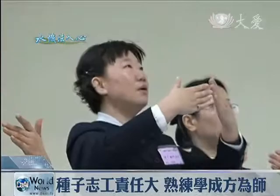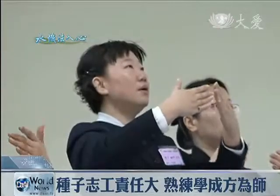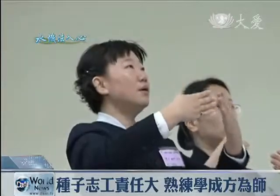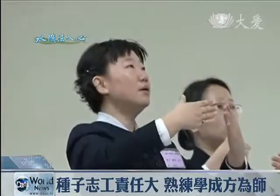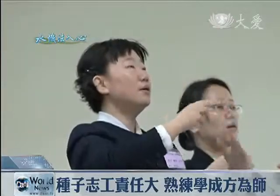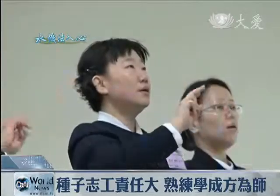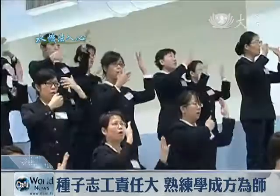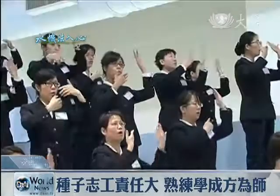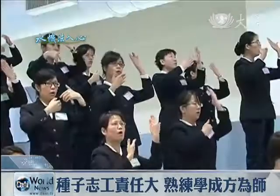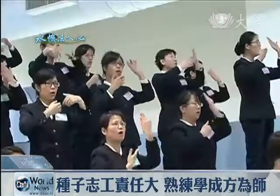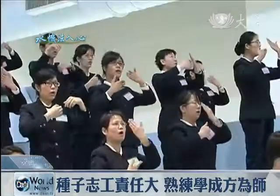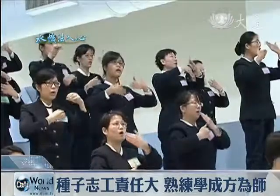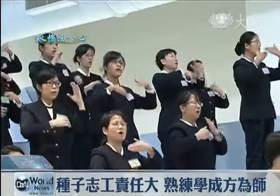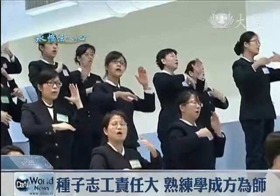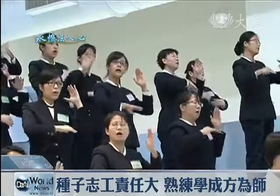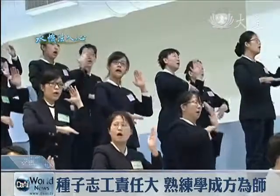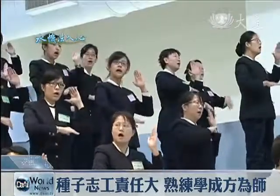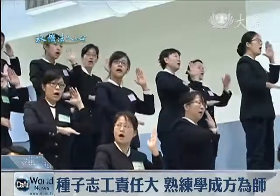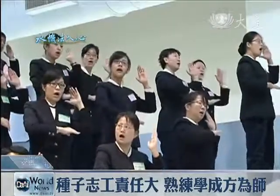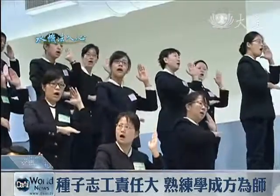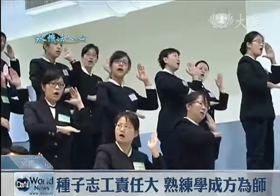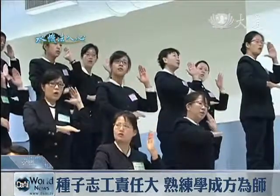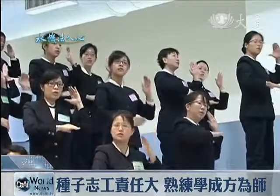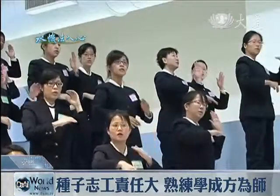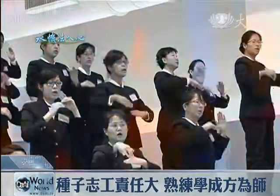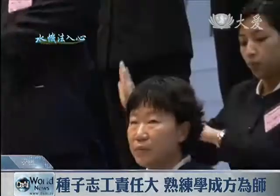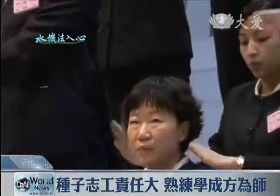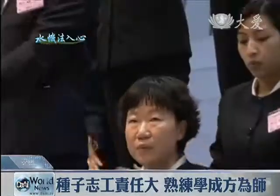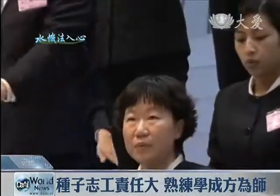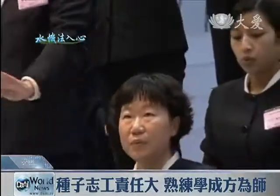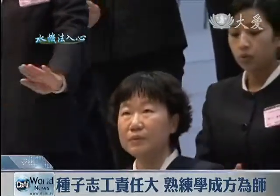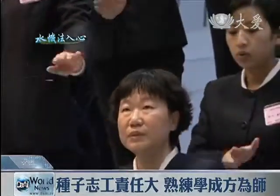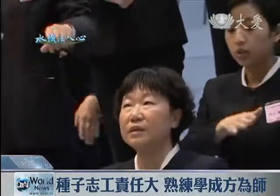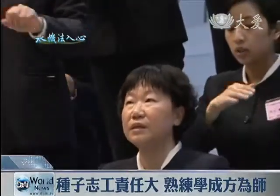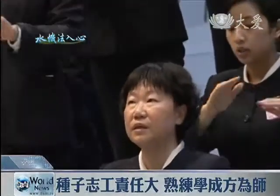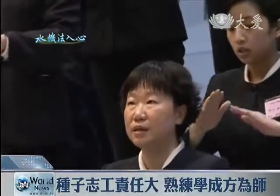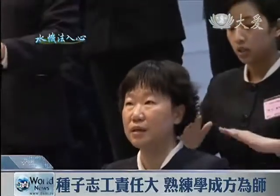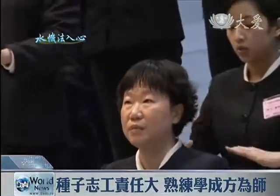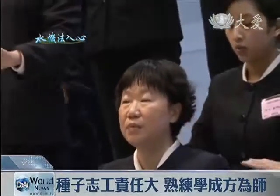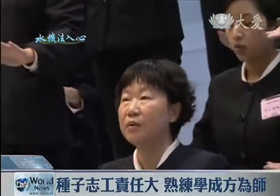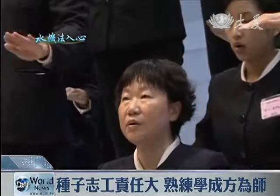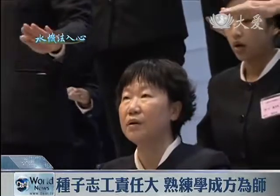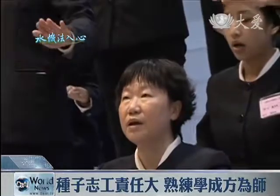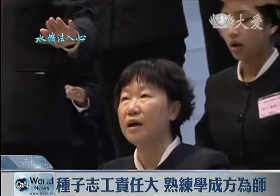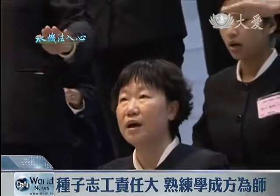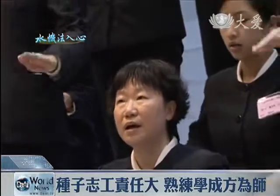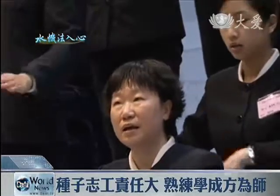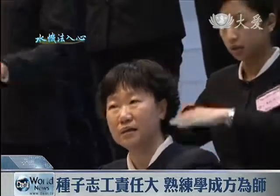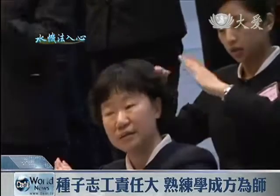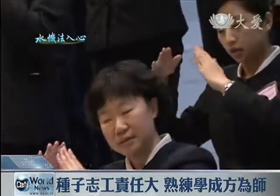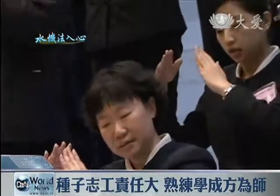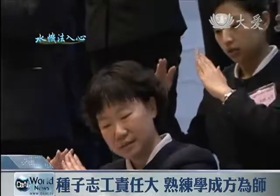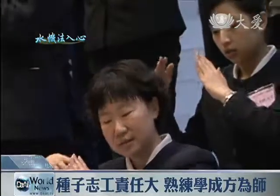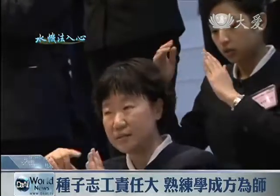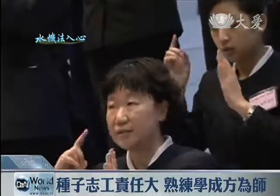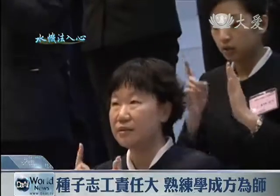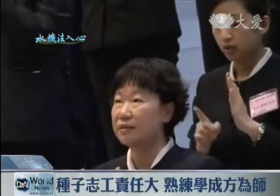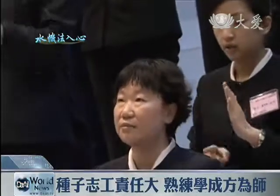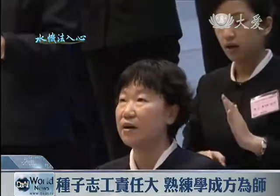诚意方殷，自信佛自然显现。当经文与手语越加熟练，一信圆明自然是让吴宇荣